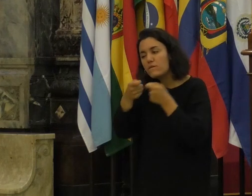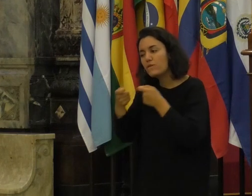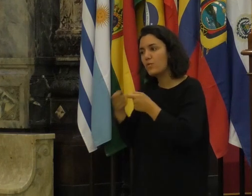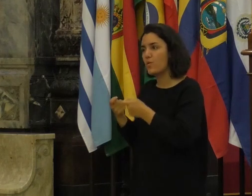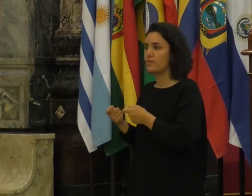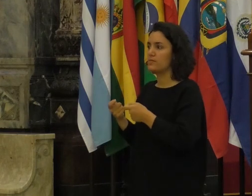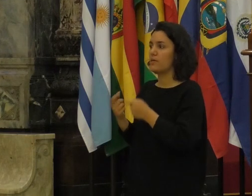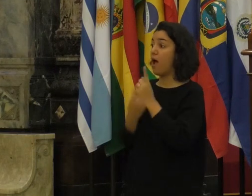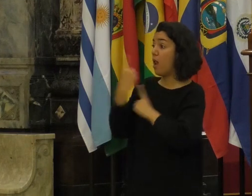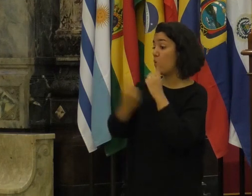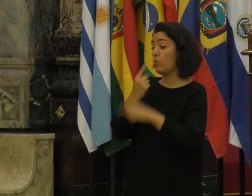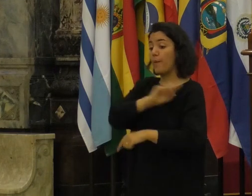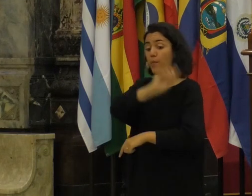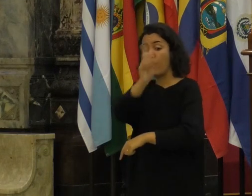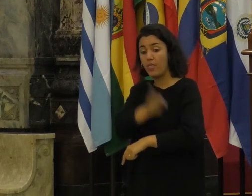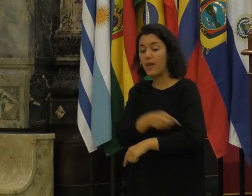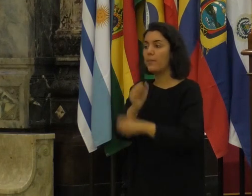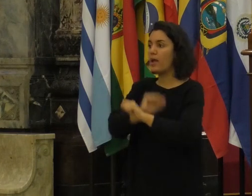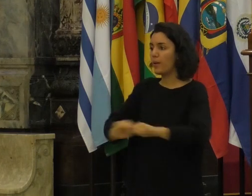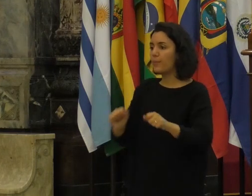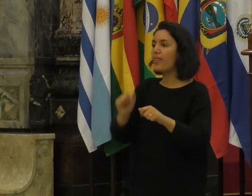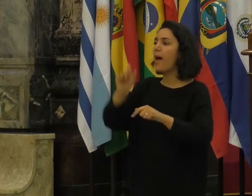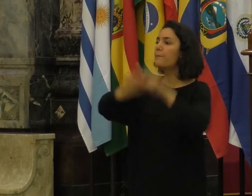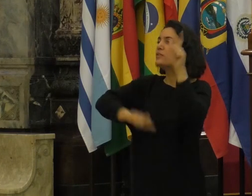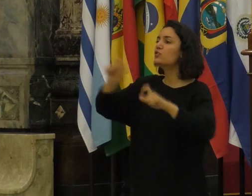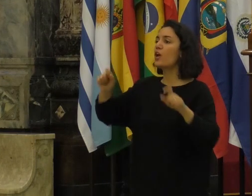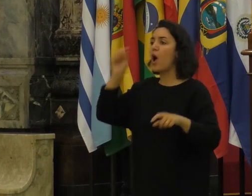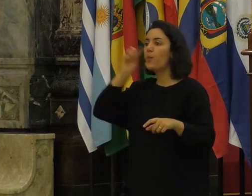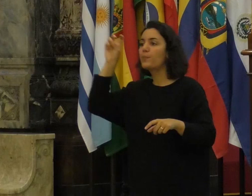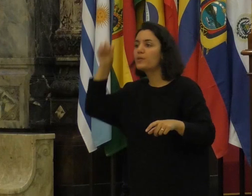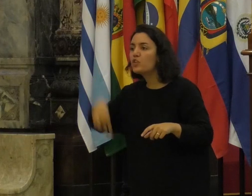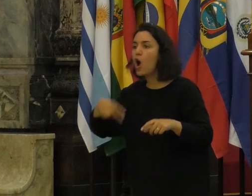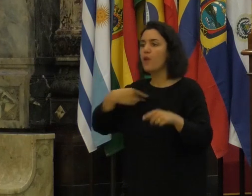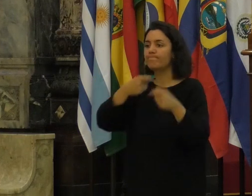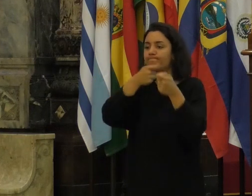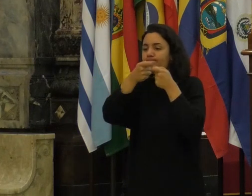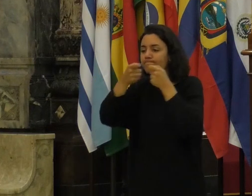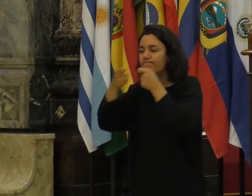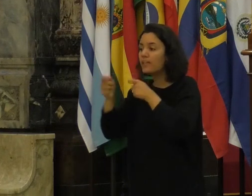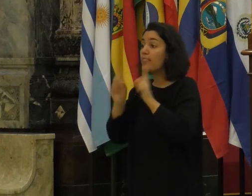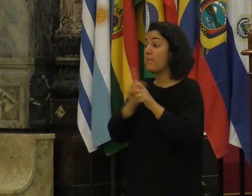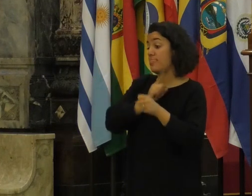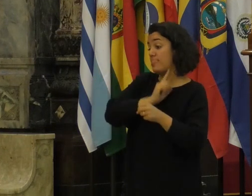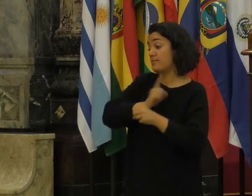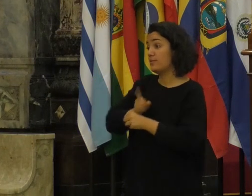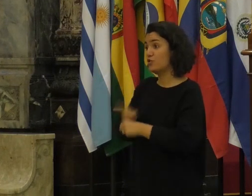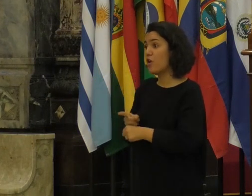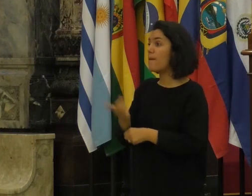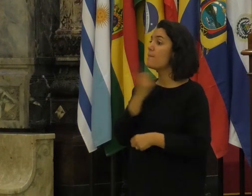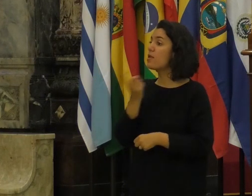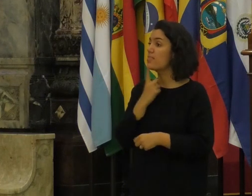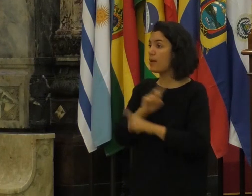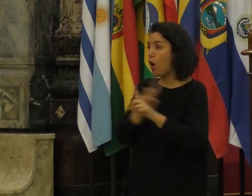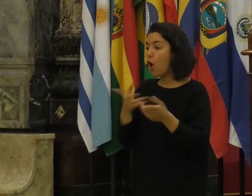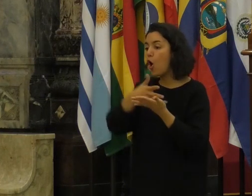ciertos poderes para inducir en el público opiniones e inducir decisiones políticas o de